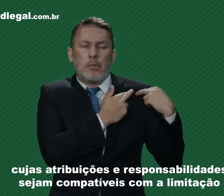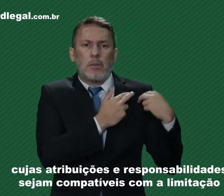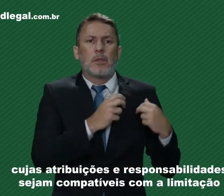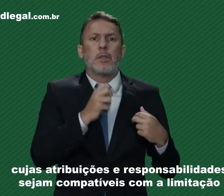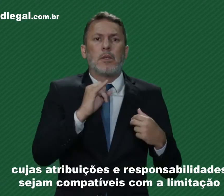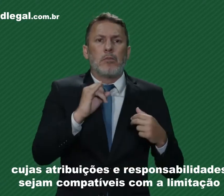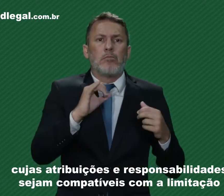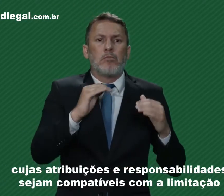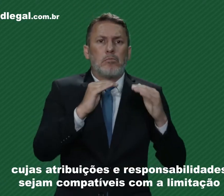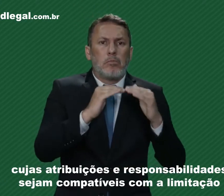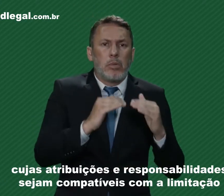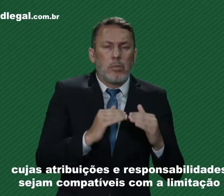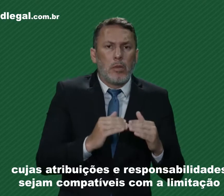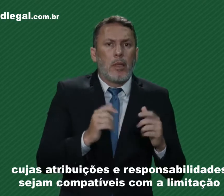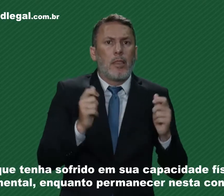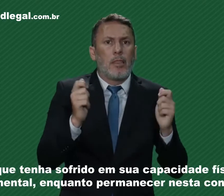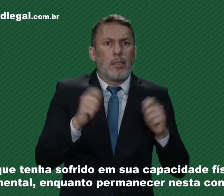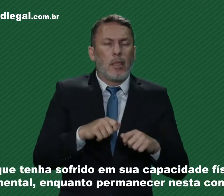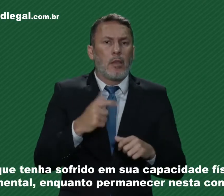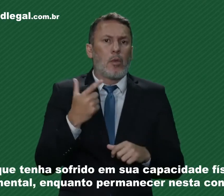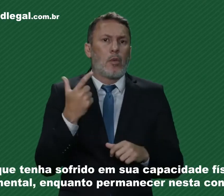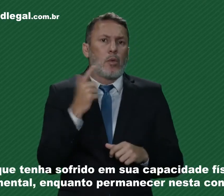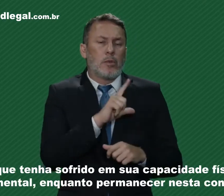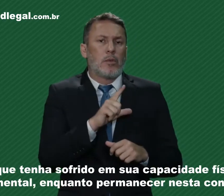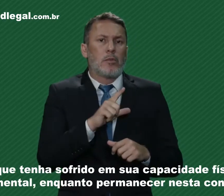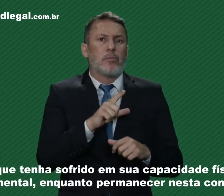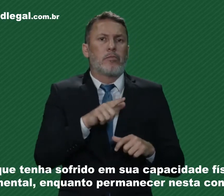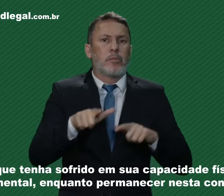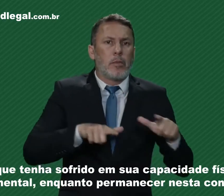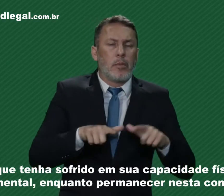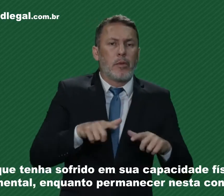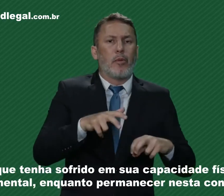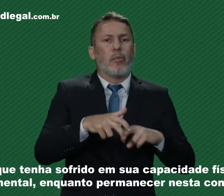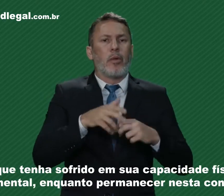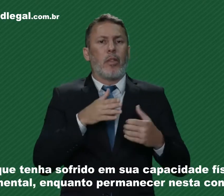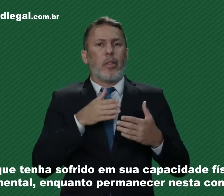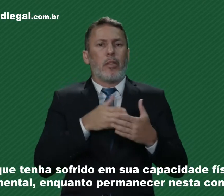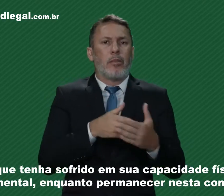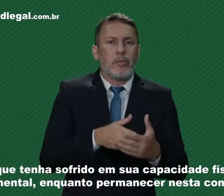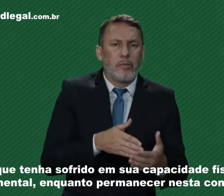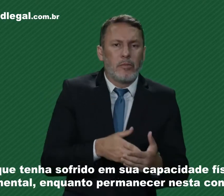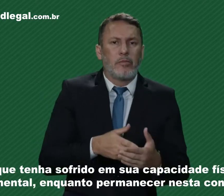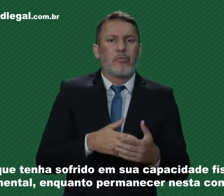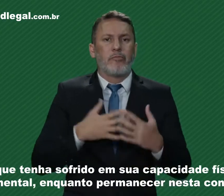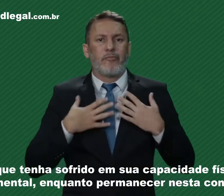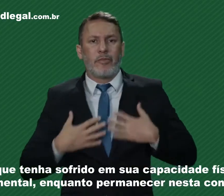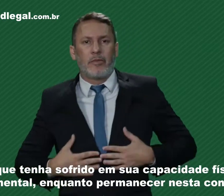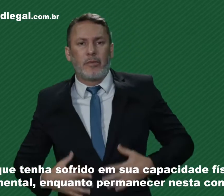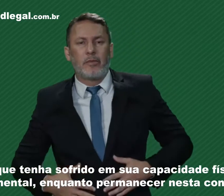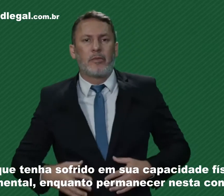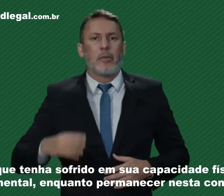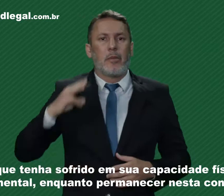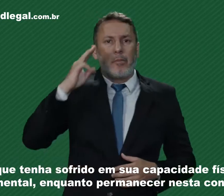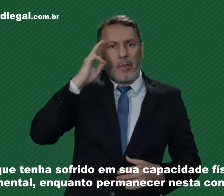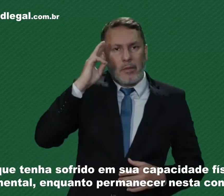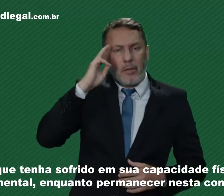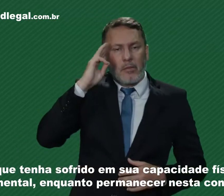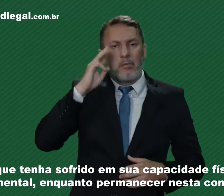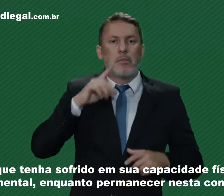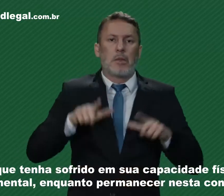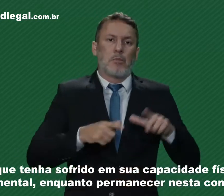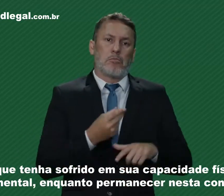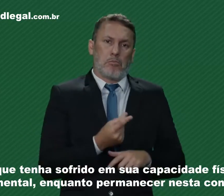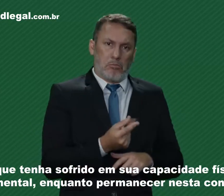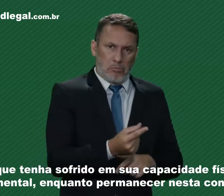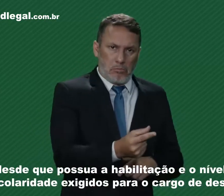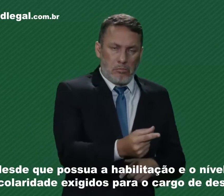sejam compatíveis com a limitação que tenha sofrido em sua capacidade física ou mental enquanto permanecer